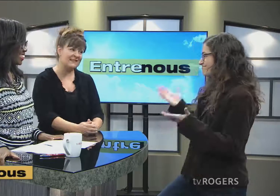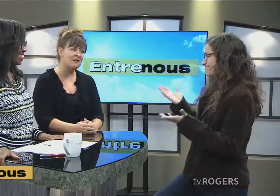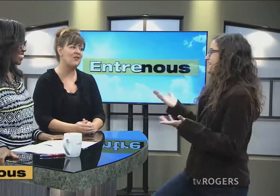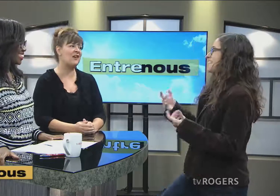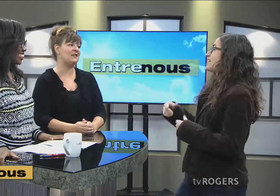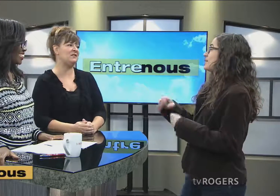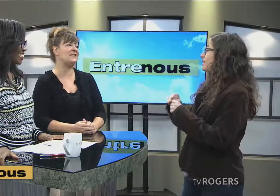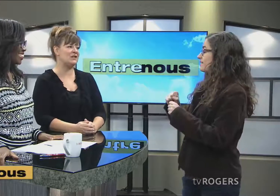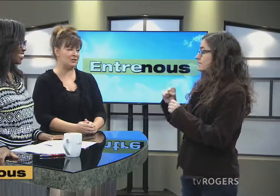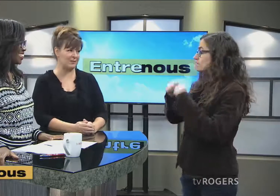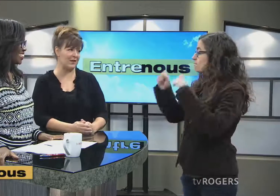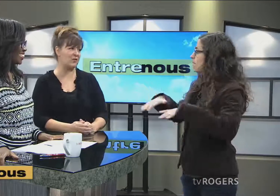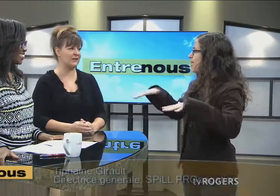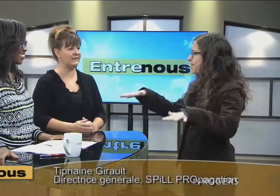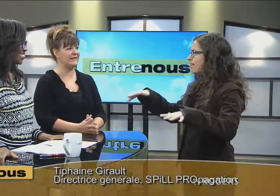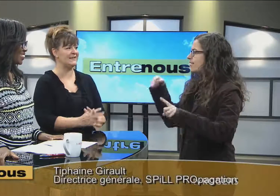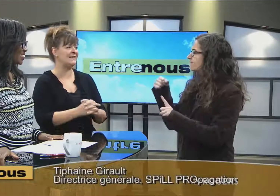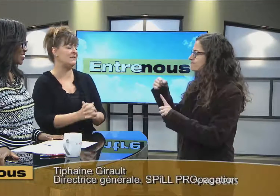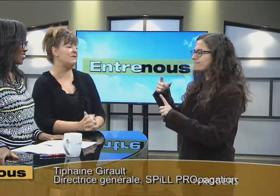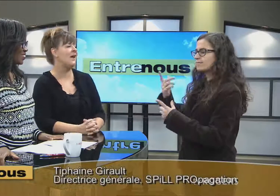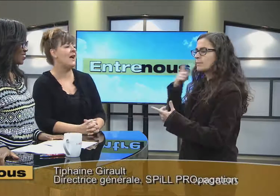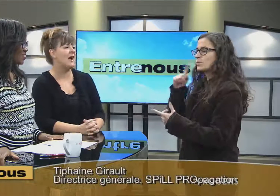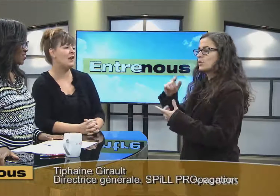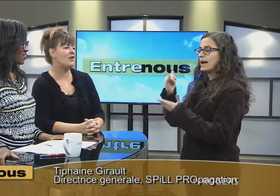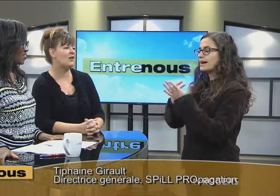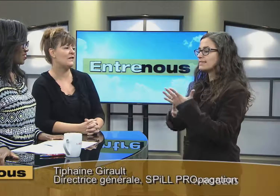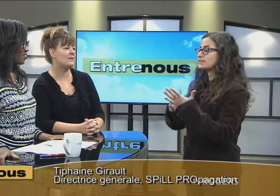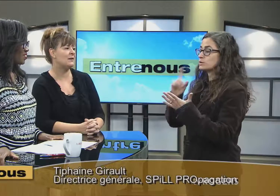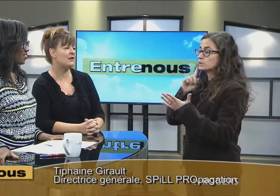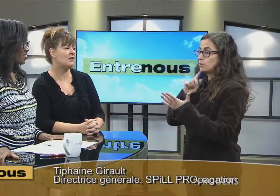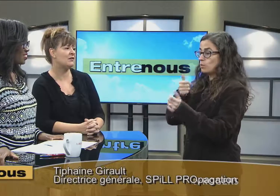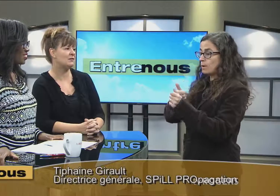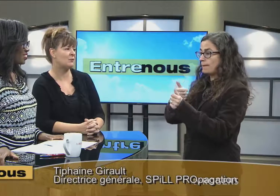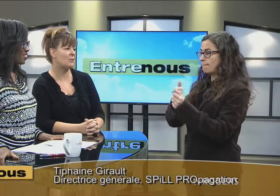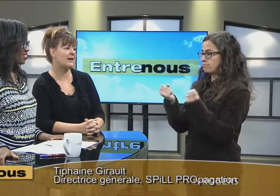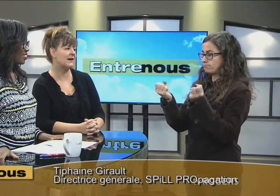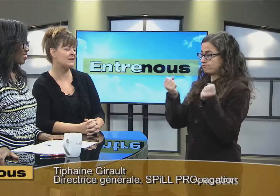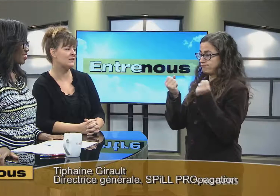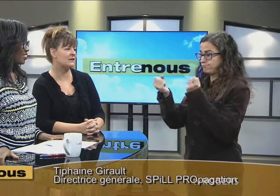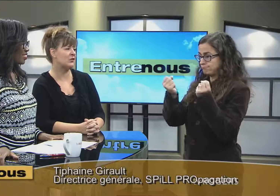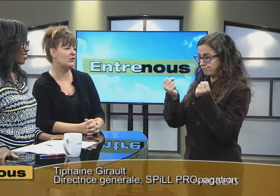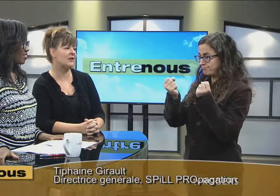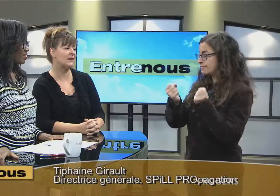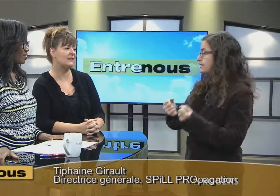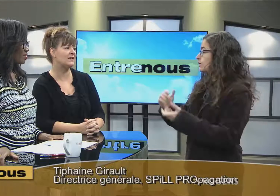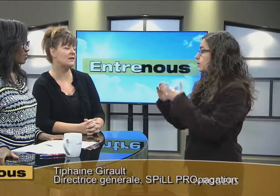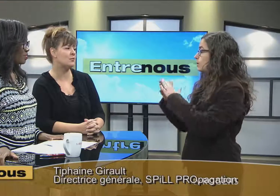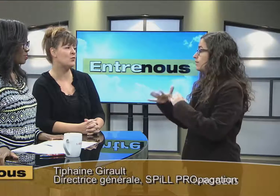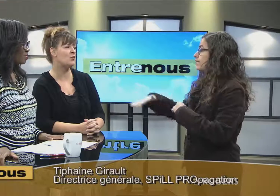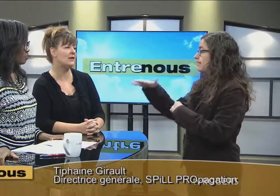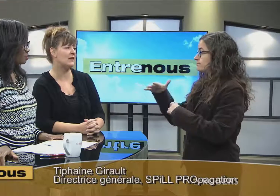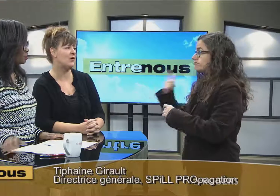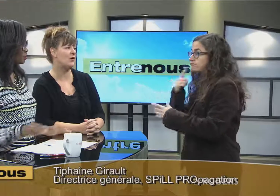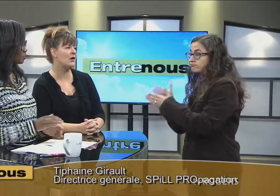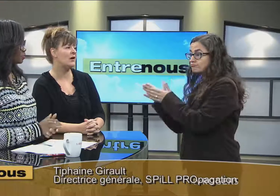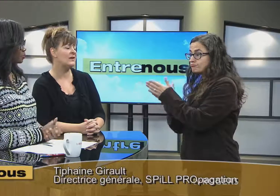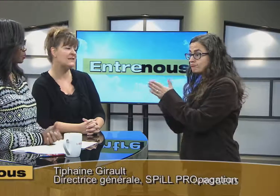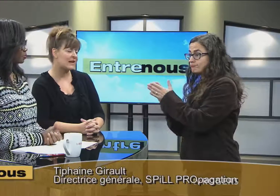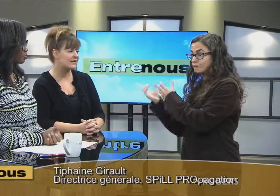Bien, merci de m'avoir invitée. Je suis super contente d'être ici. Alors, SPIL, Propagation, c'est un organisme pour